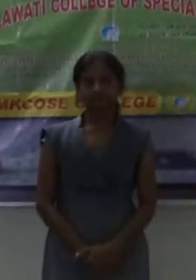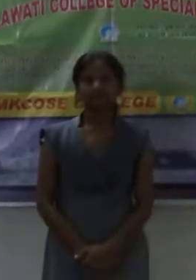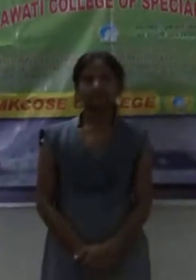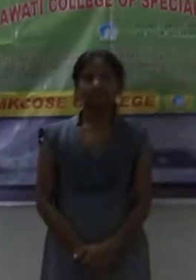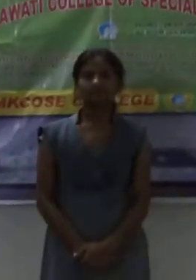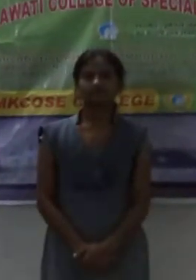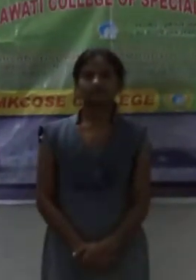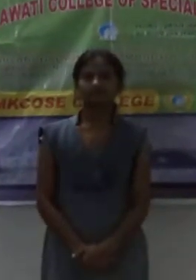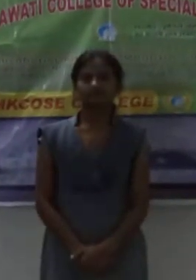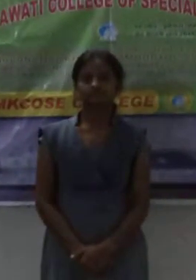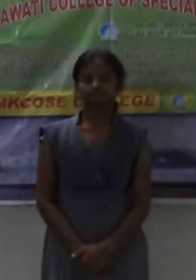थर्सडे,